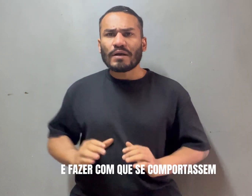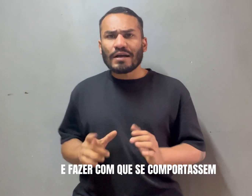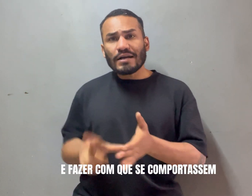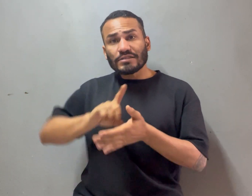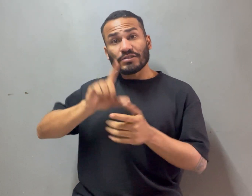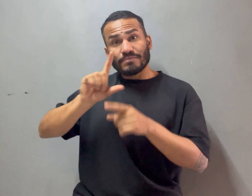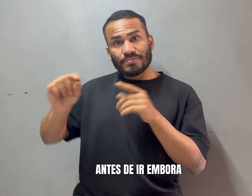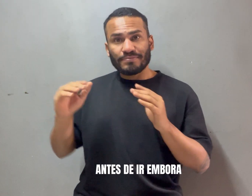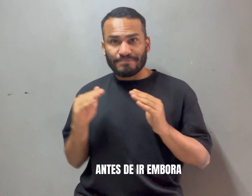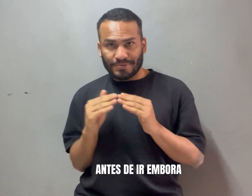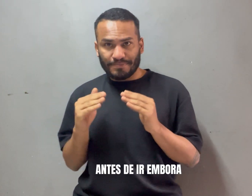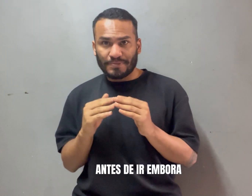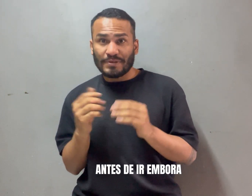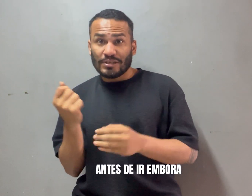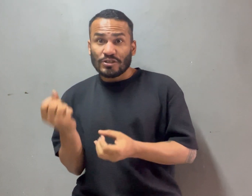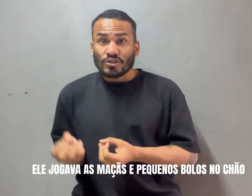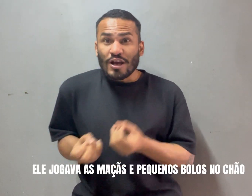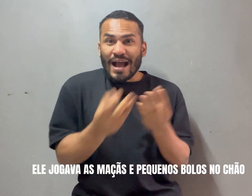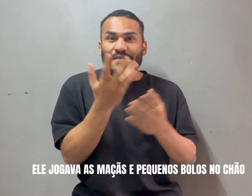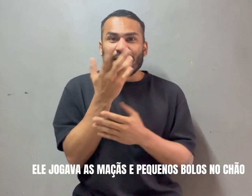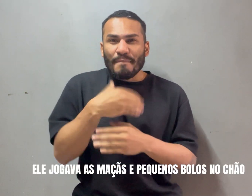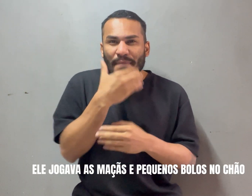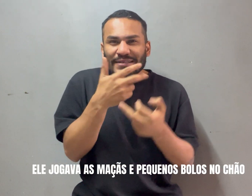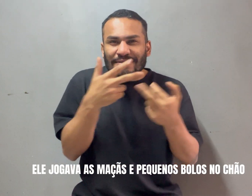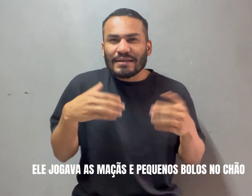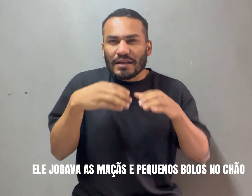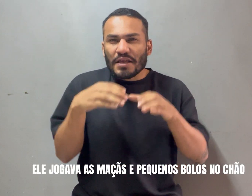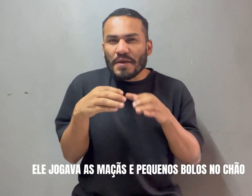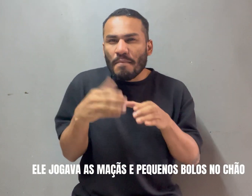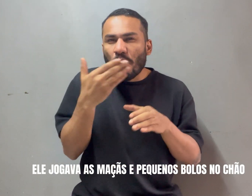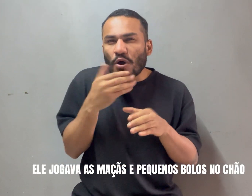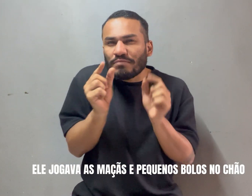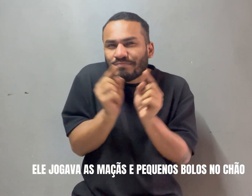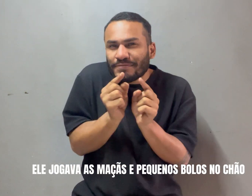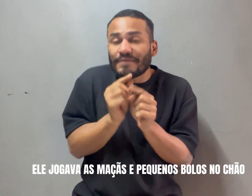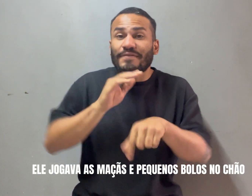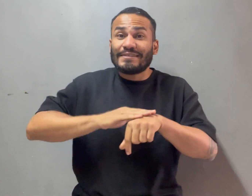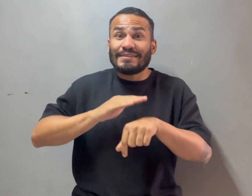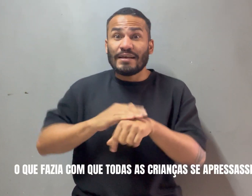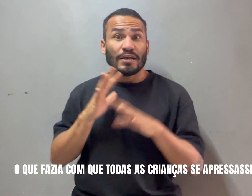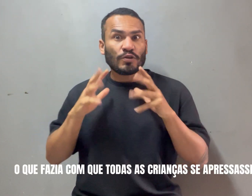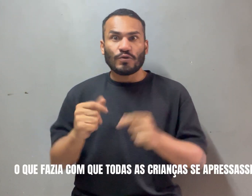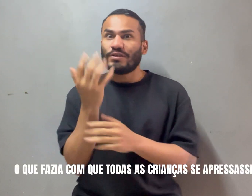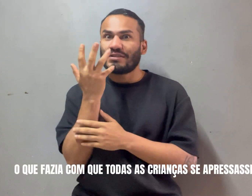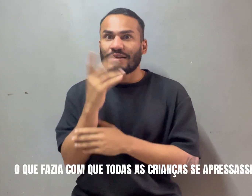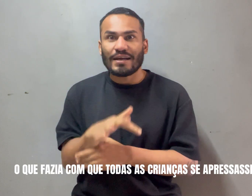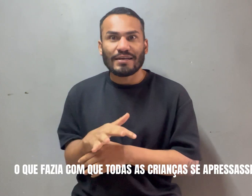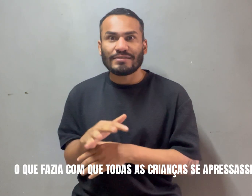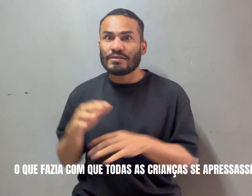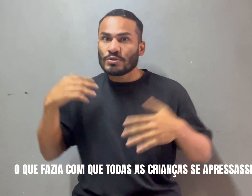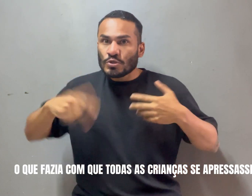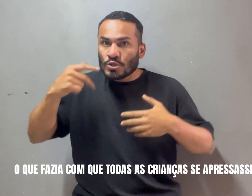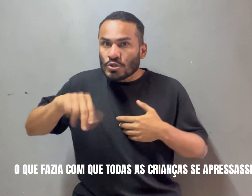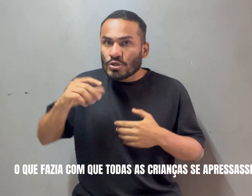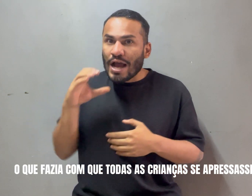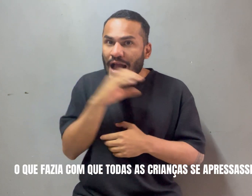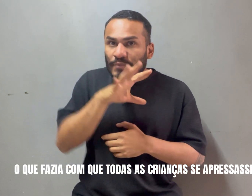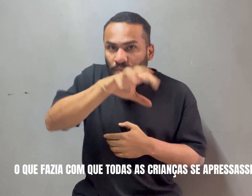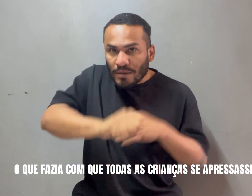comportassem. Antes de ir embora, ele jogava as maçãs e pequenos bolos no chão, o que fazia com que todas as crianças se apressassem